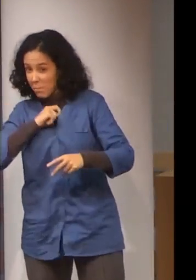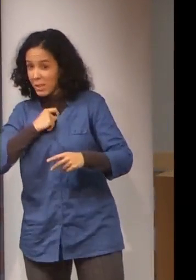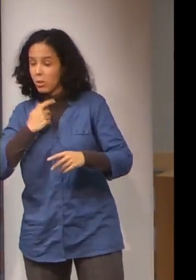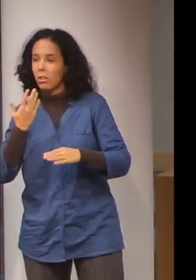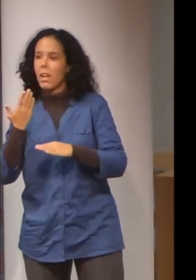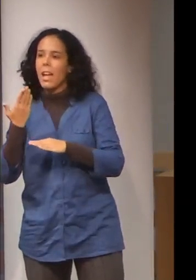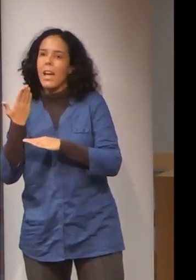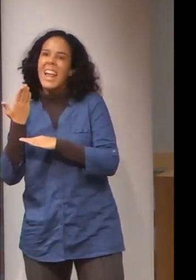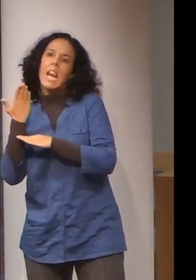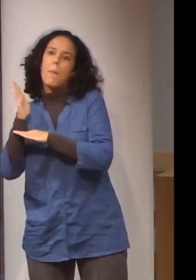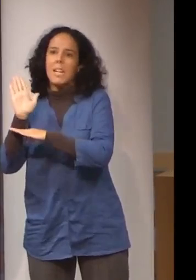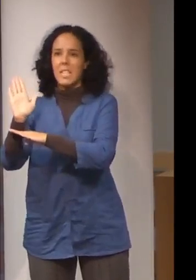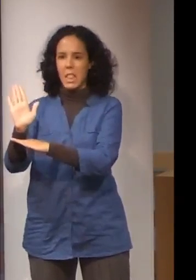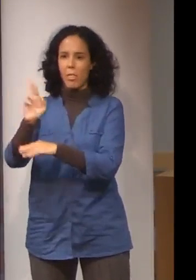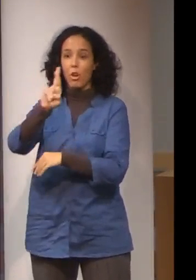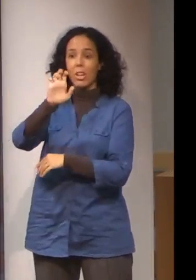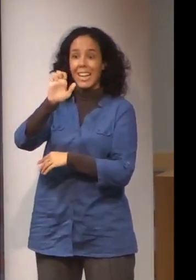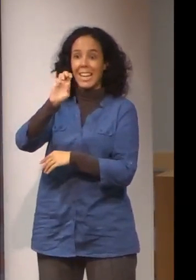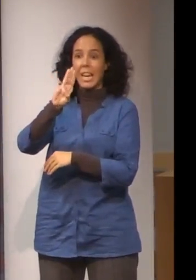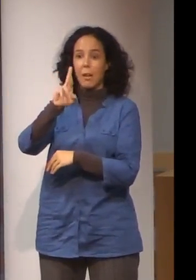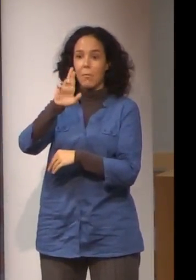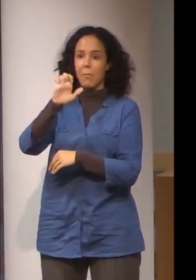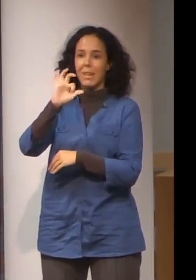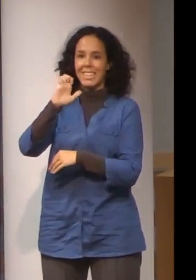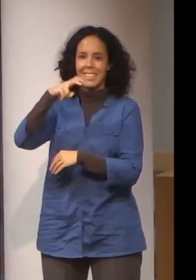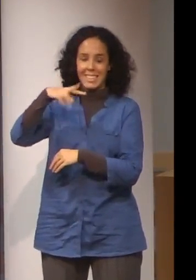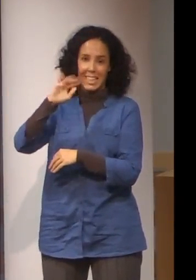que traducido al español venía a ser como la